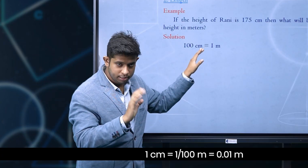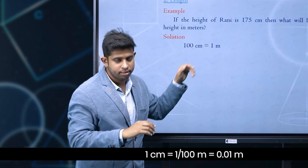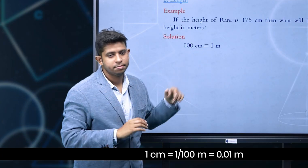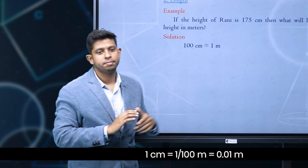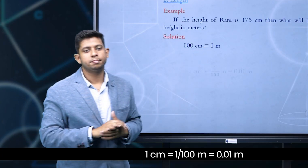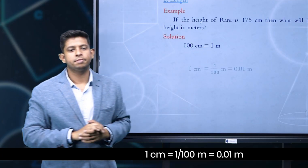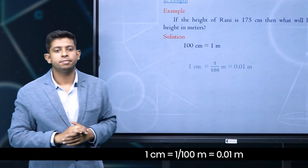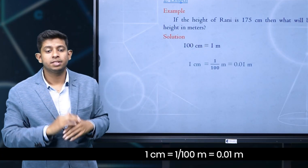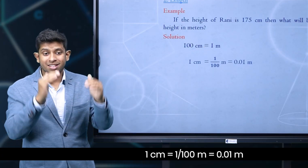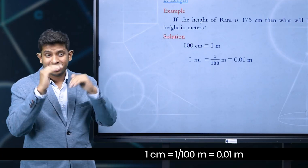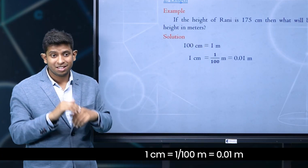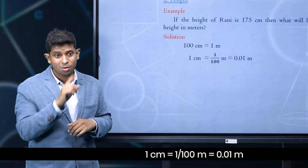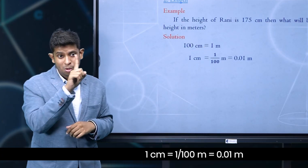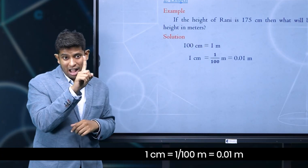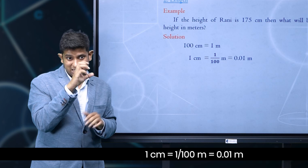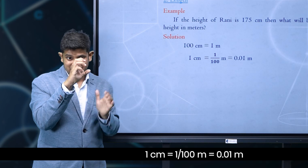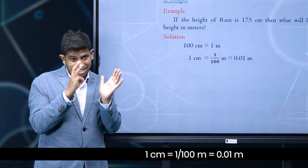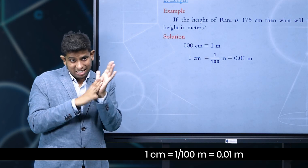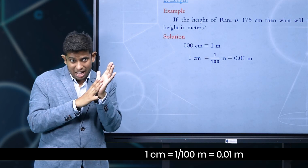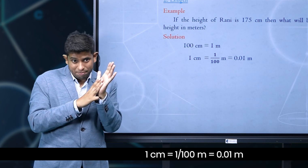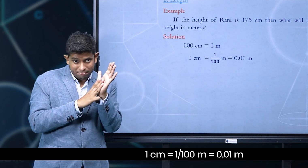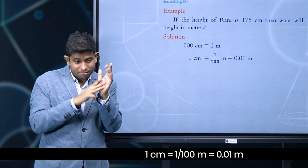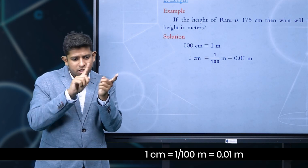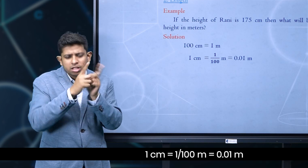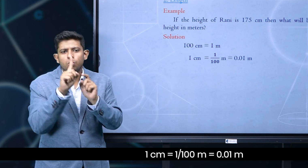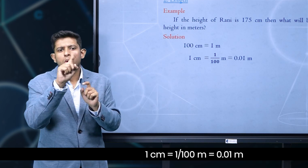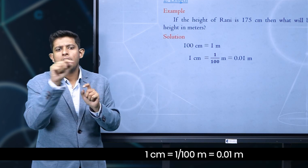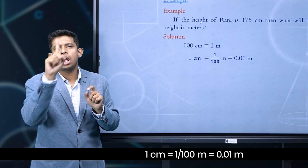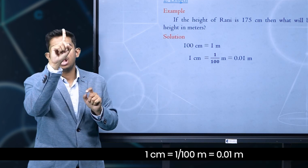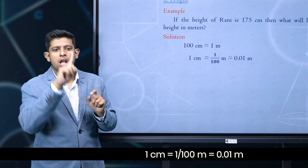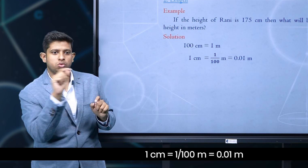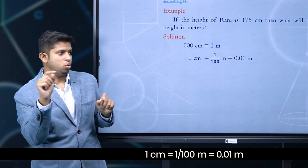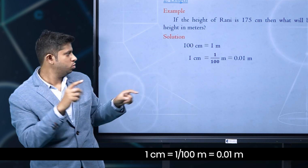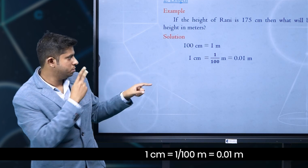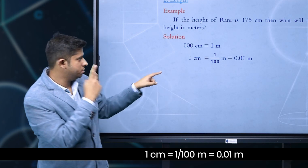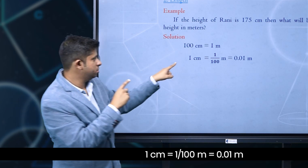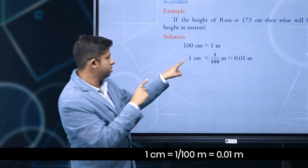1 सेंटीमीटर बरोबर 1 भागिले 100 मीटर बरोबर 0.01 मीटर.